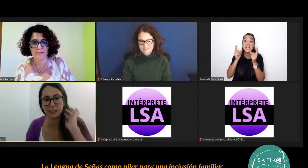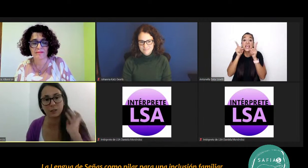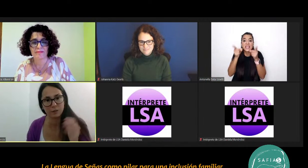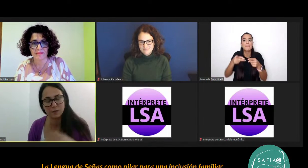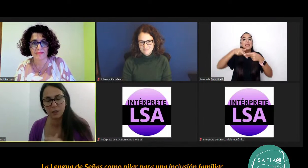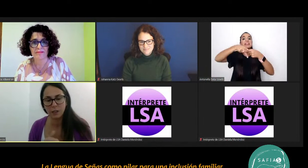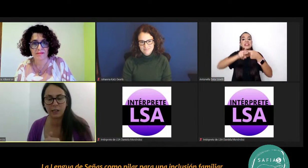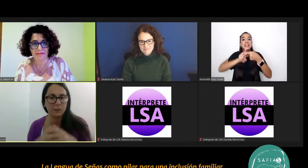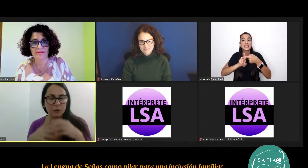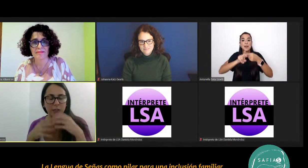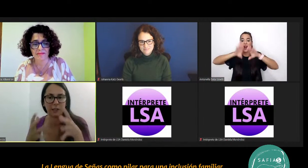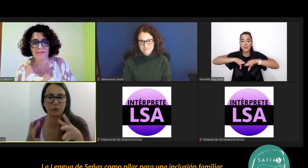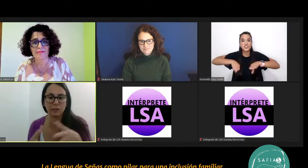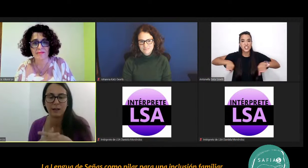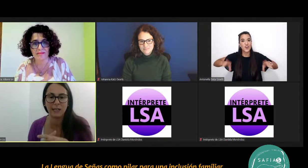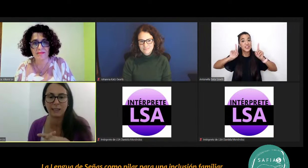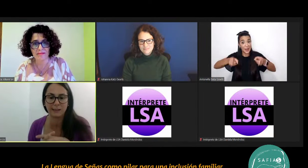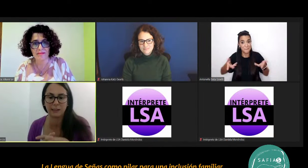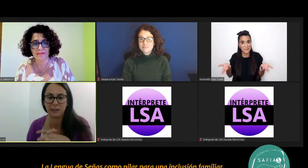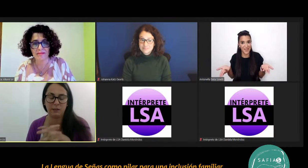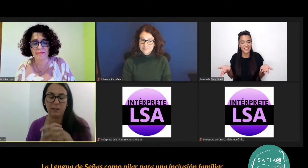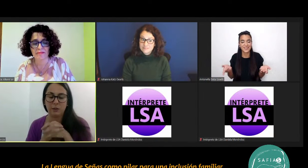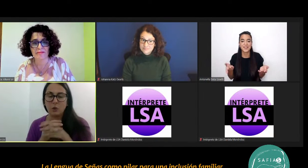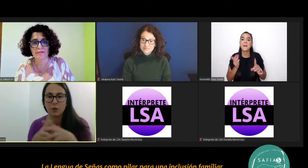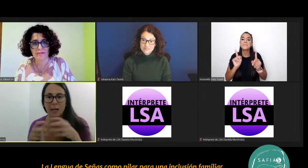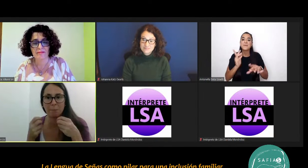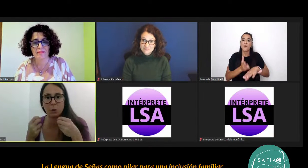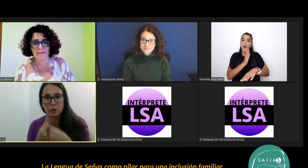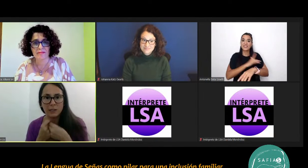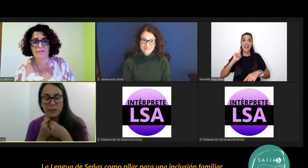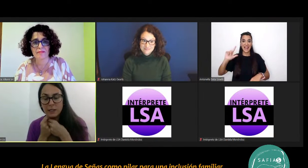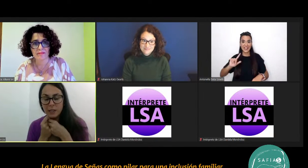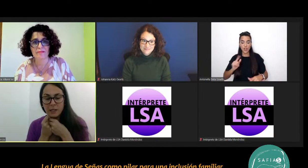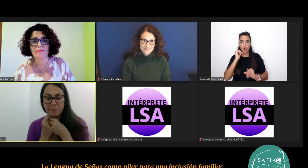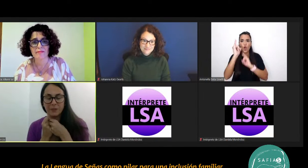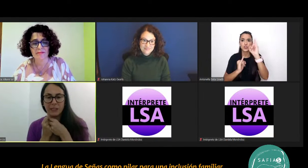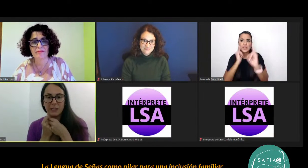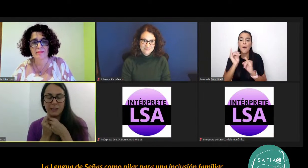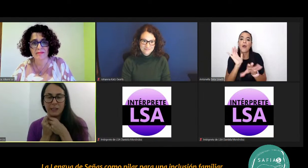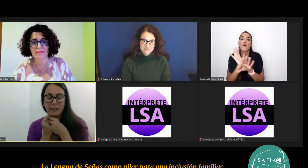más chicos, en esto que te contaba Leti, de todo el aporte